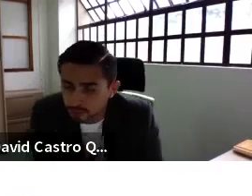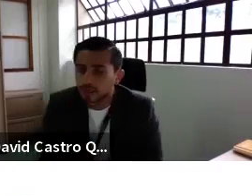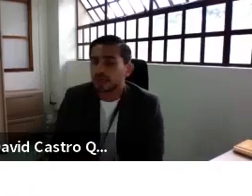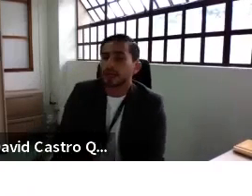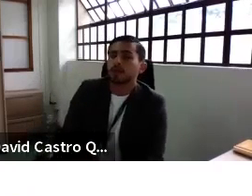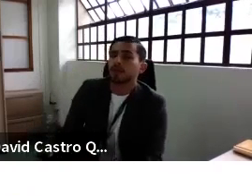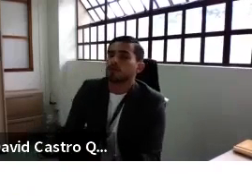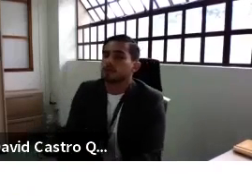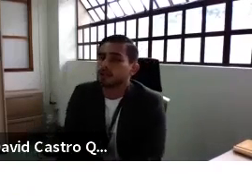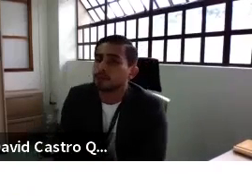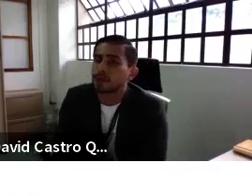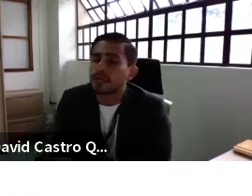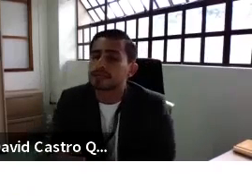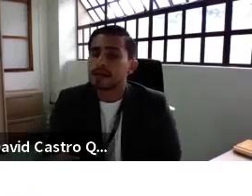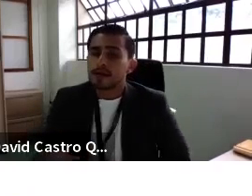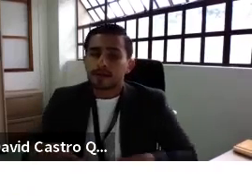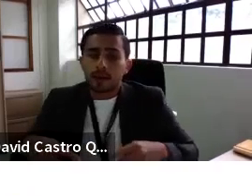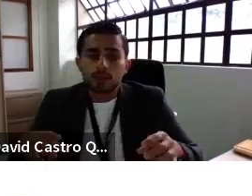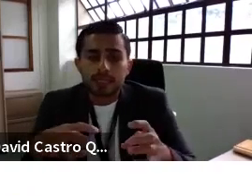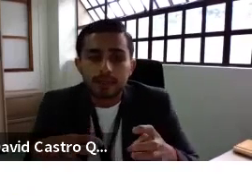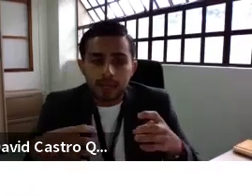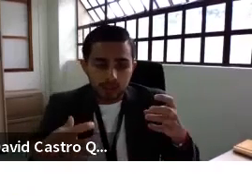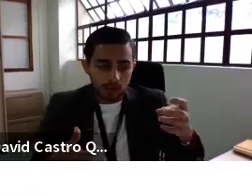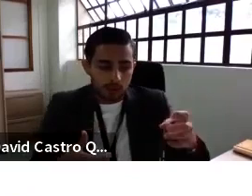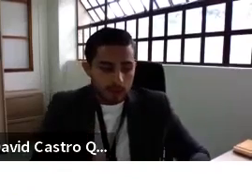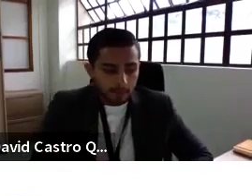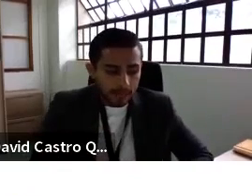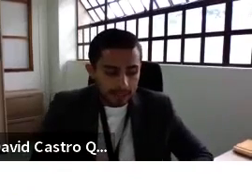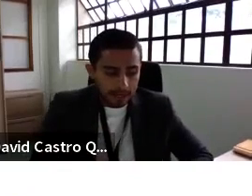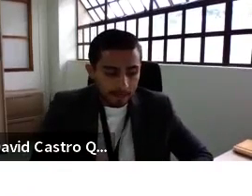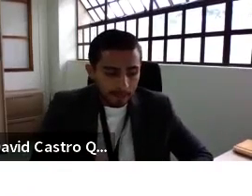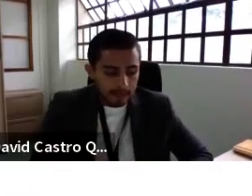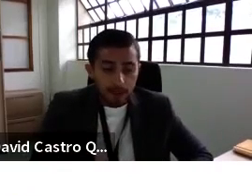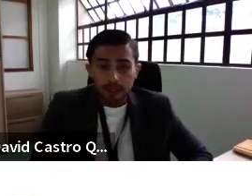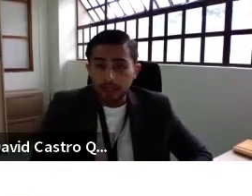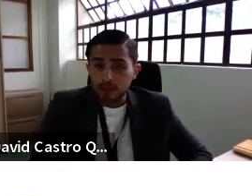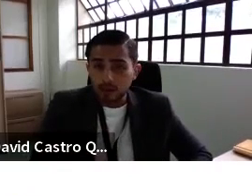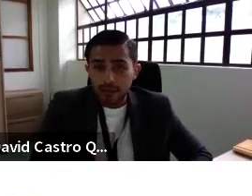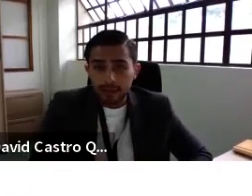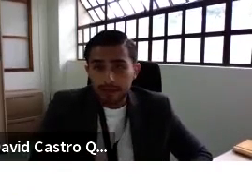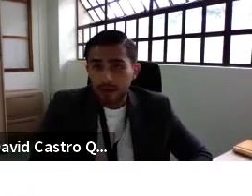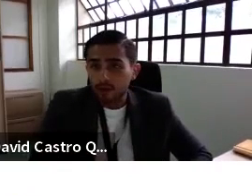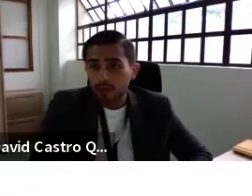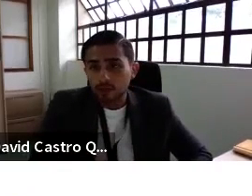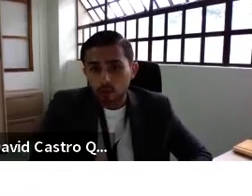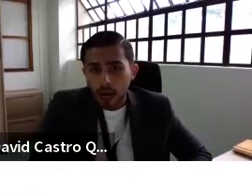¿por qué generan nuevo conocimiento? porque en esa, digamos, en esa interacción de ese saber tradicional de ese saber contextual